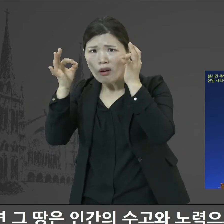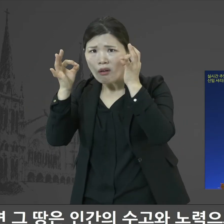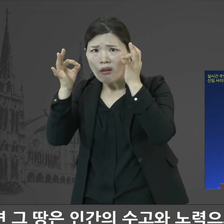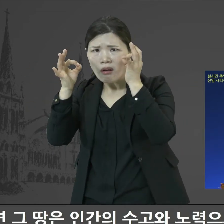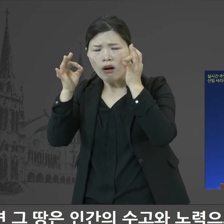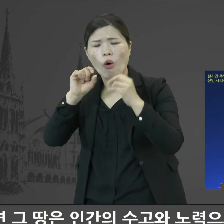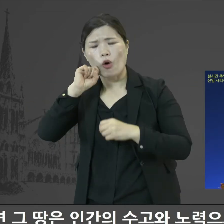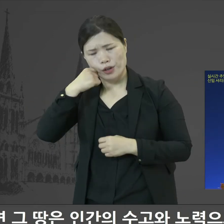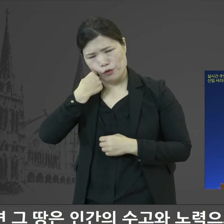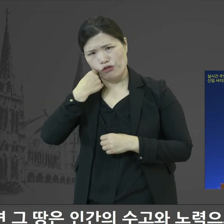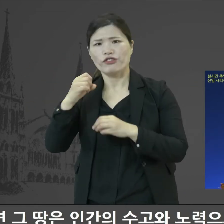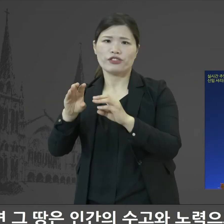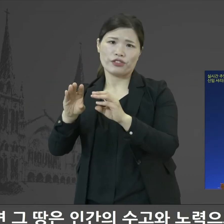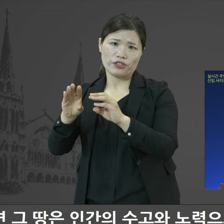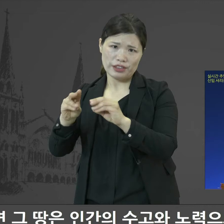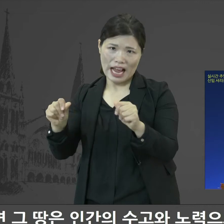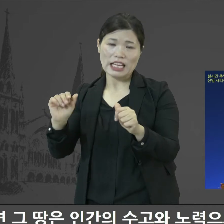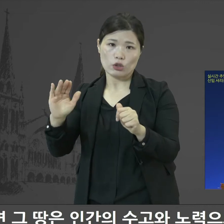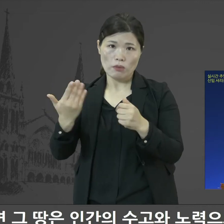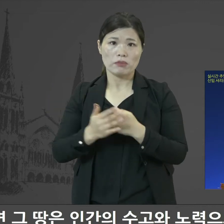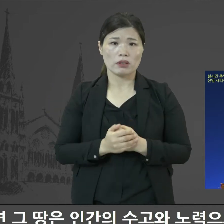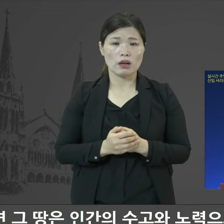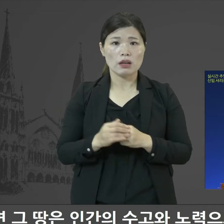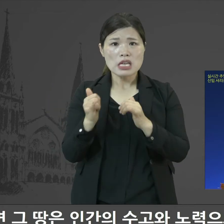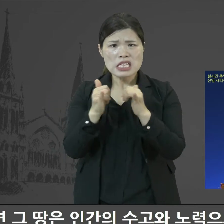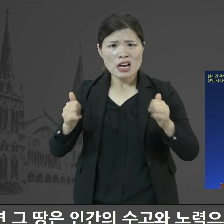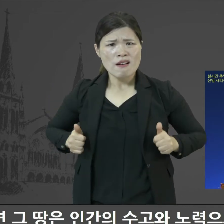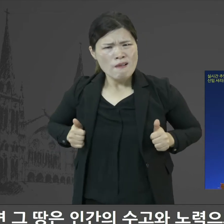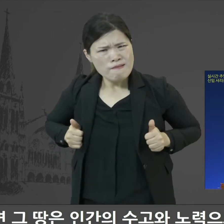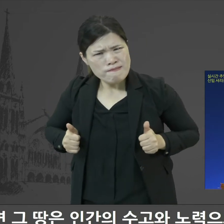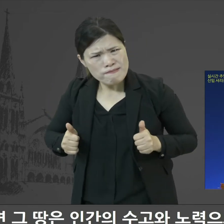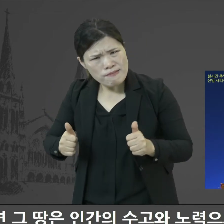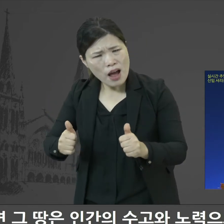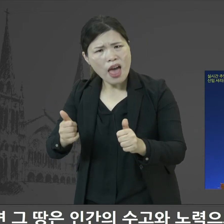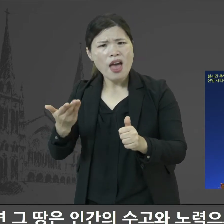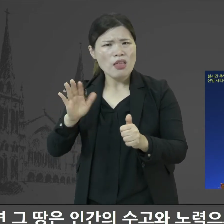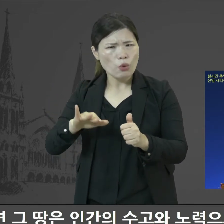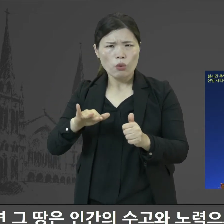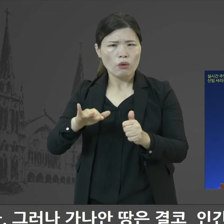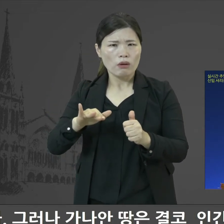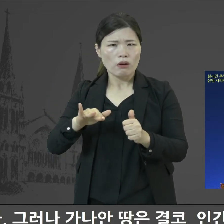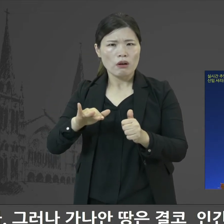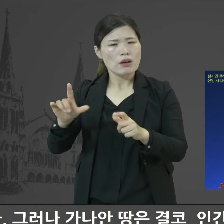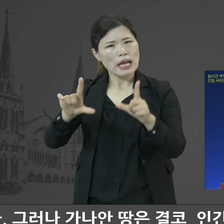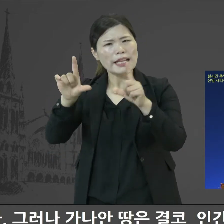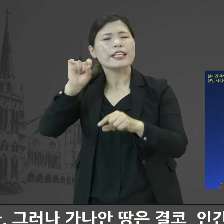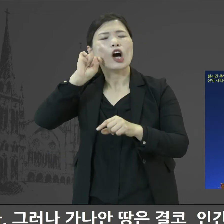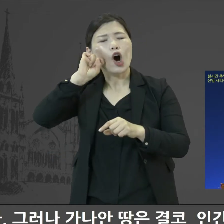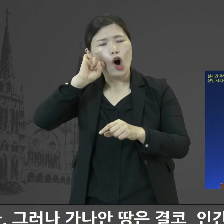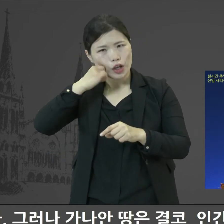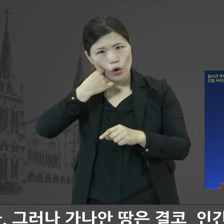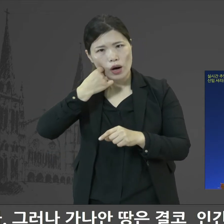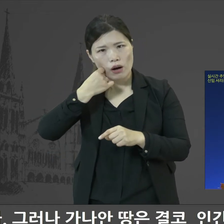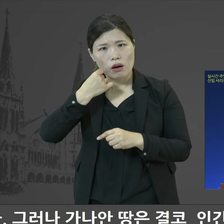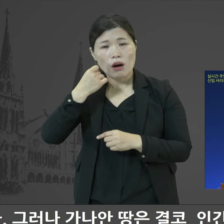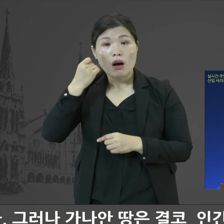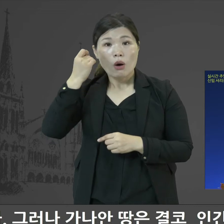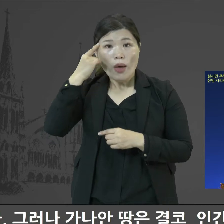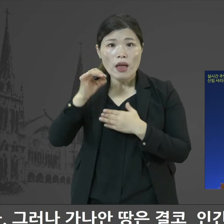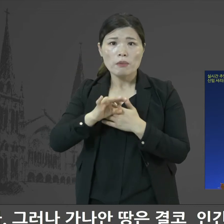땅, 결코 인간의 노력으로는 어찌할 수 없는 땅이 바로 가나안 땅이죠. 그 땅은 원래